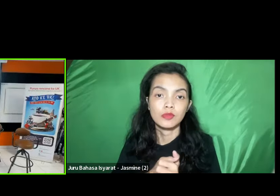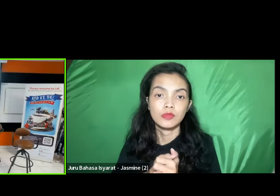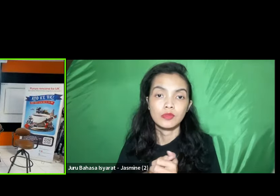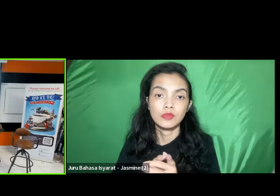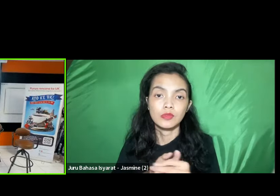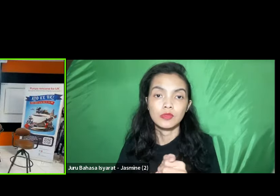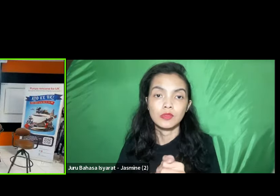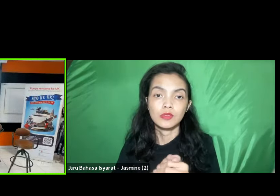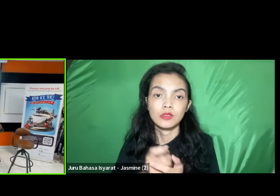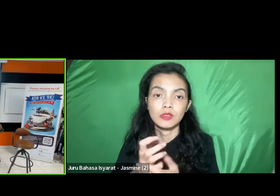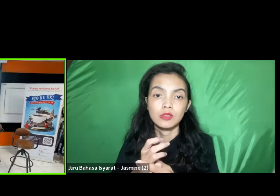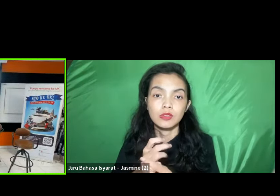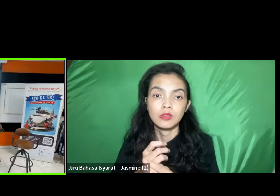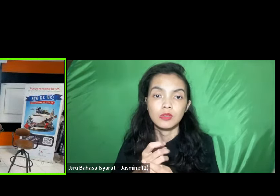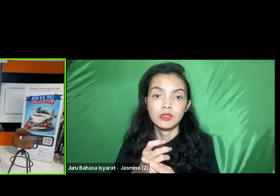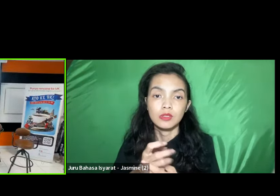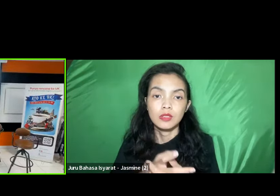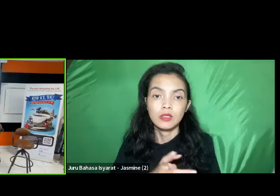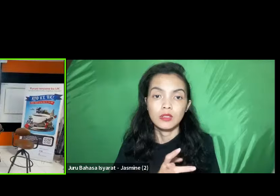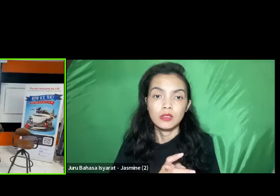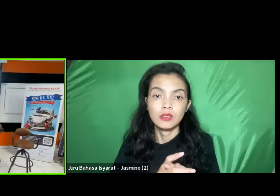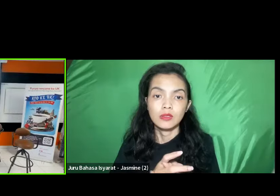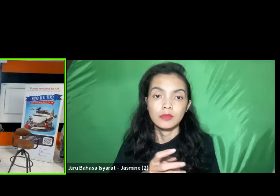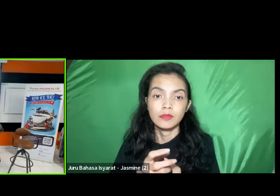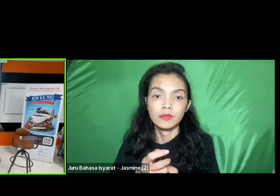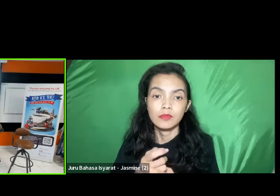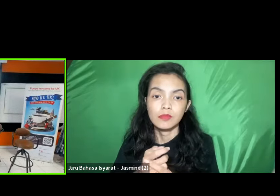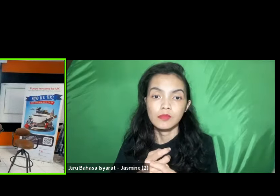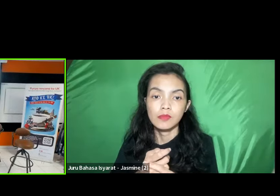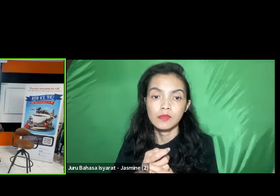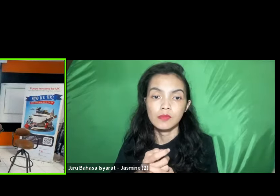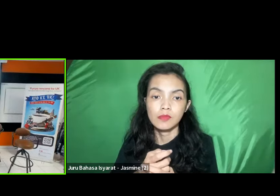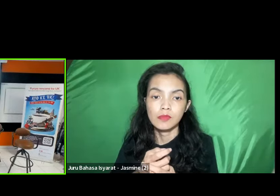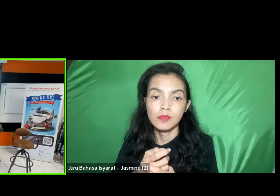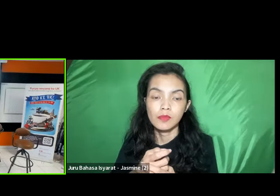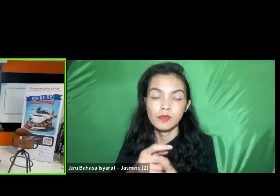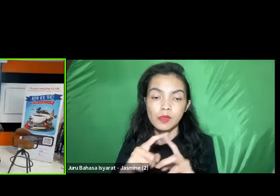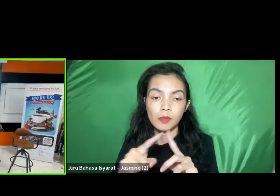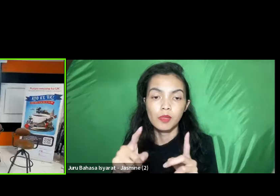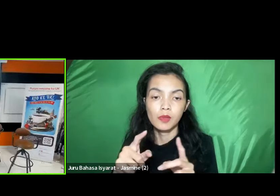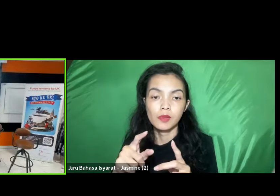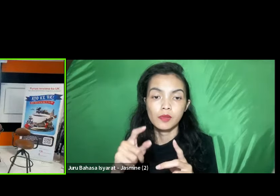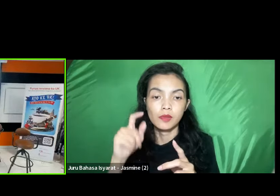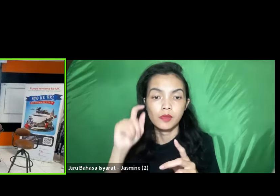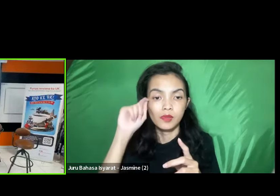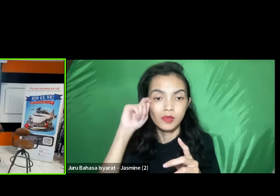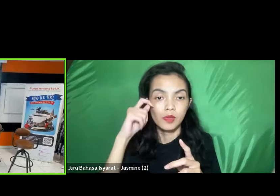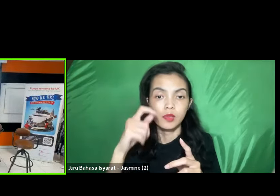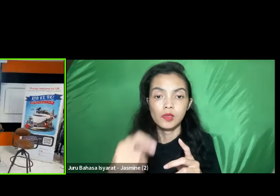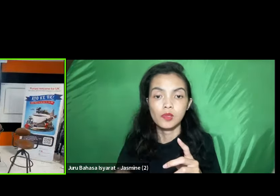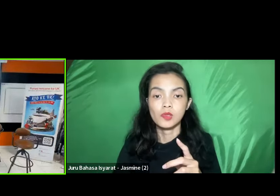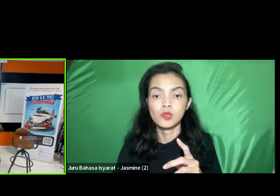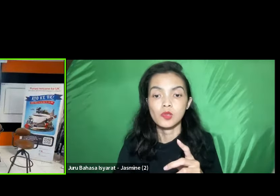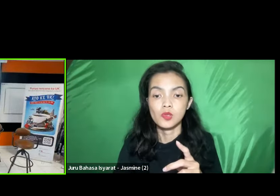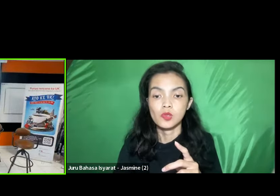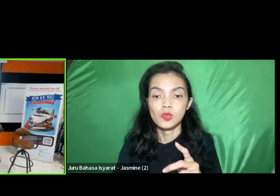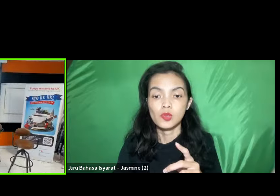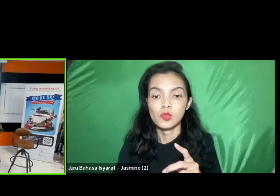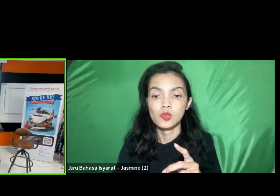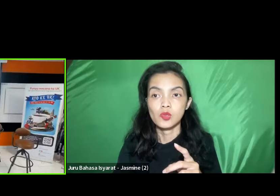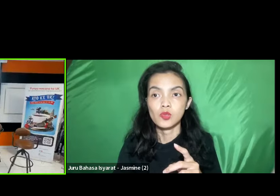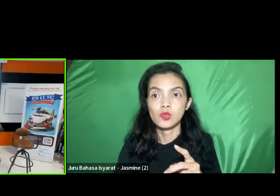lagi tapi yang kita ee dapatkan adalah dari 815-nya itu